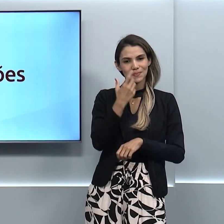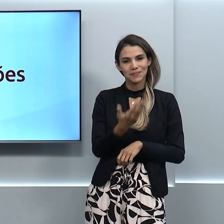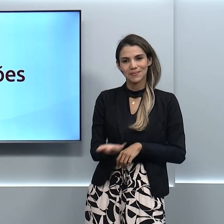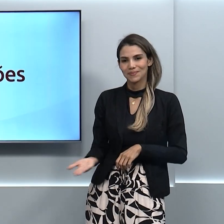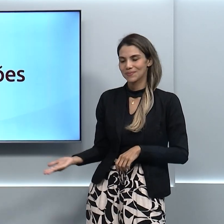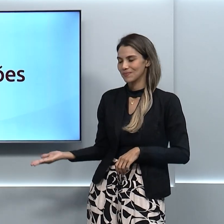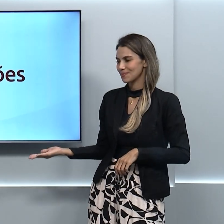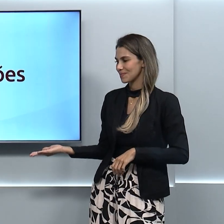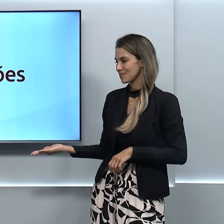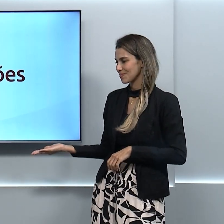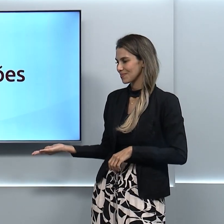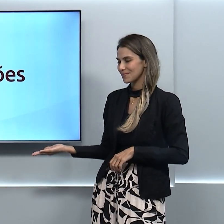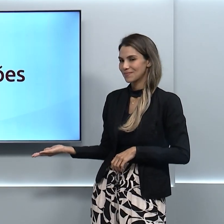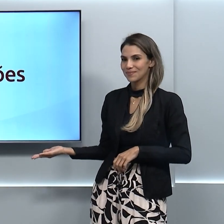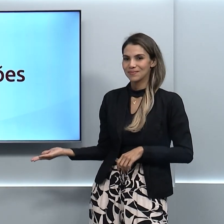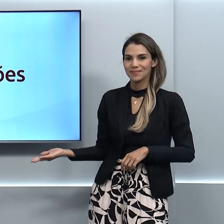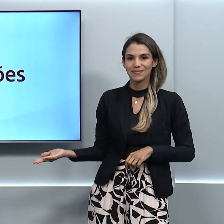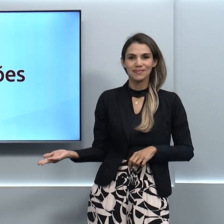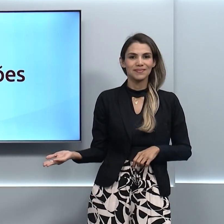É o